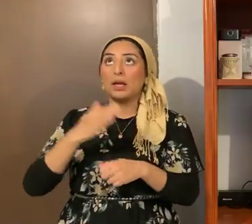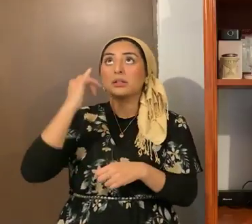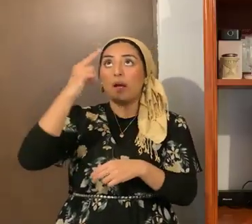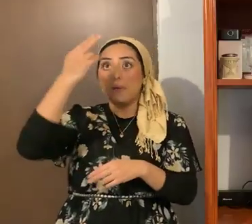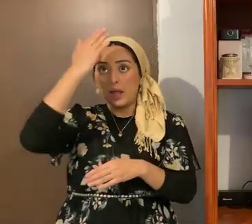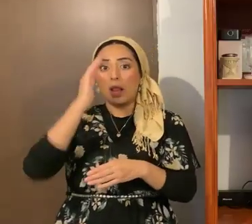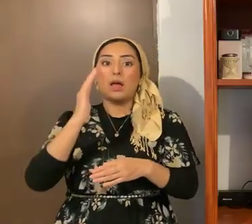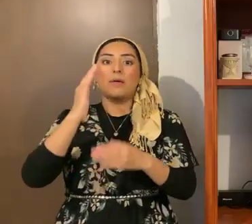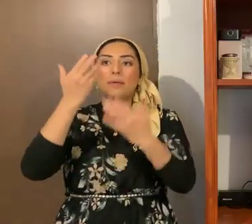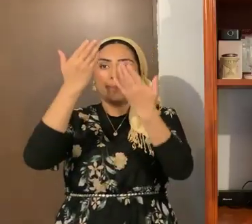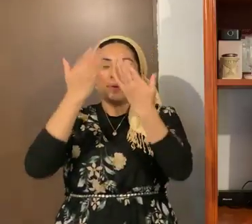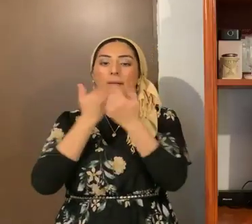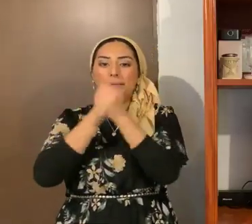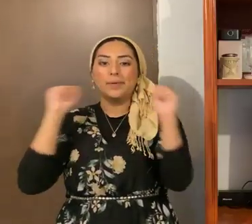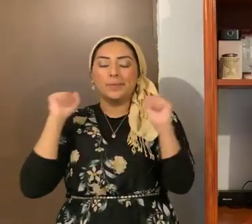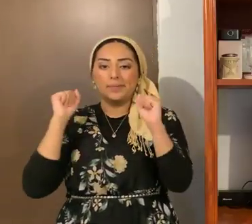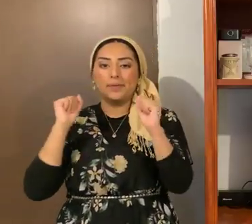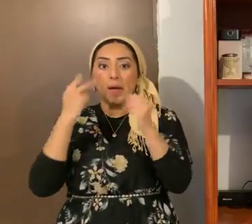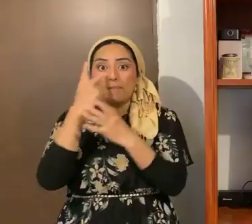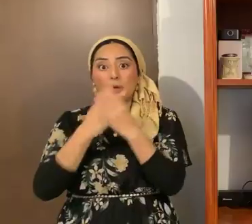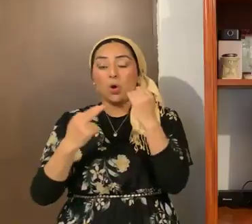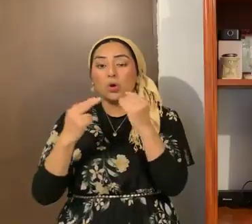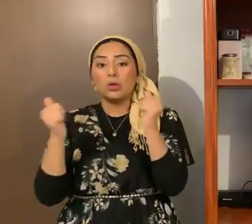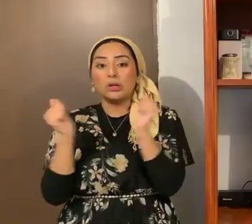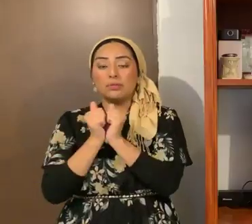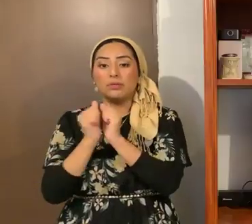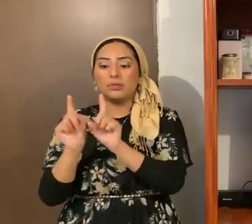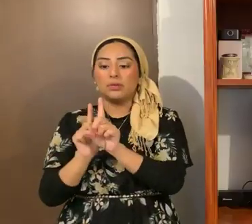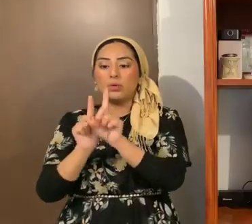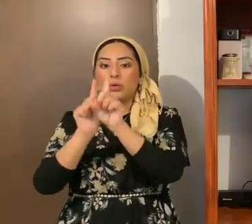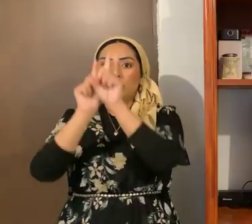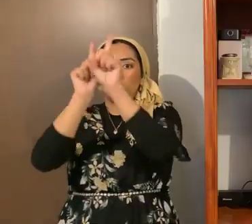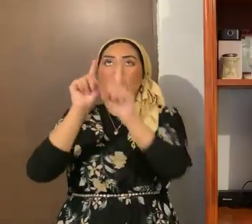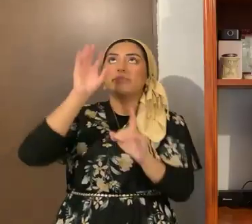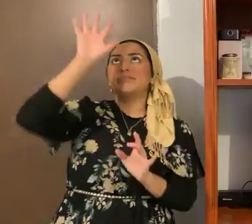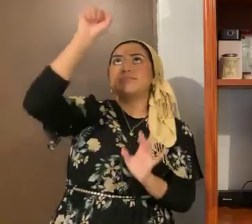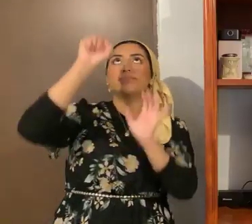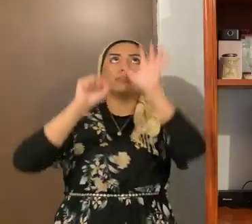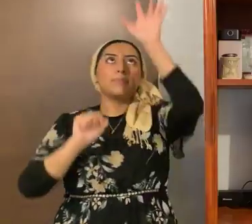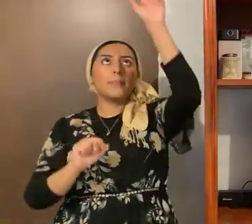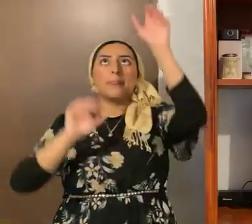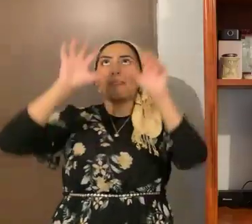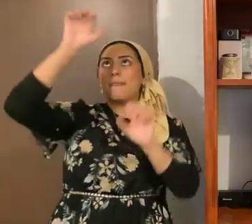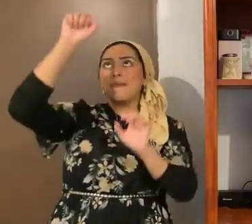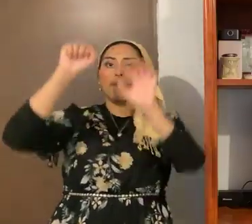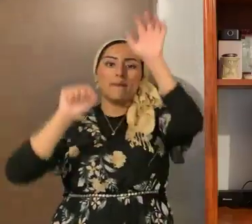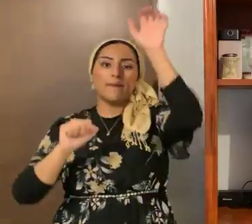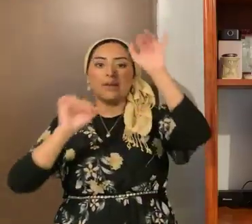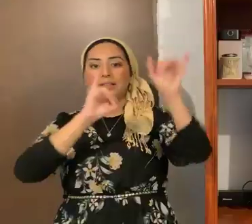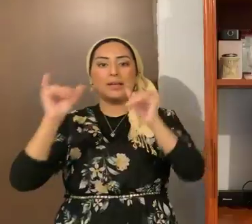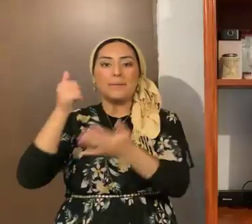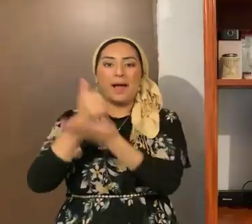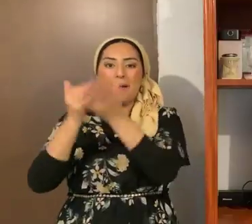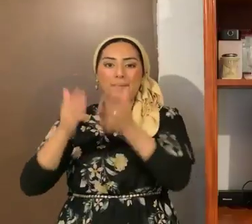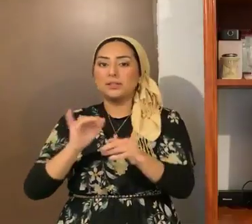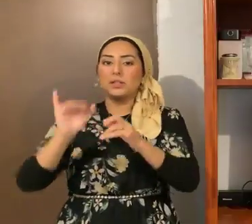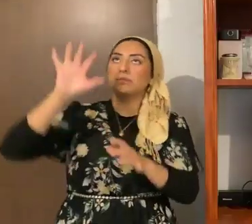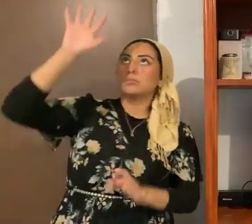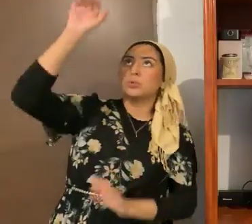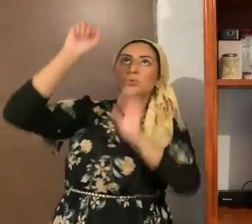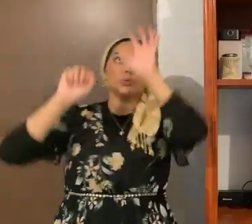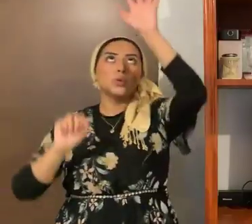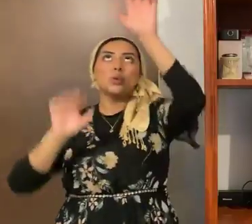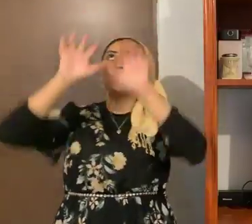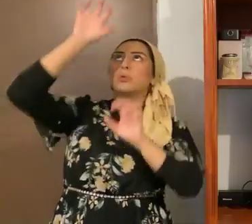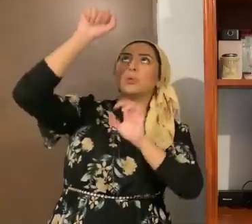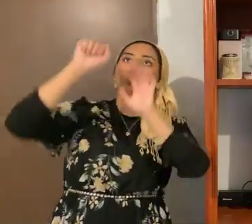Yahweh los ha entregado en manos de Israel. Y subió Jonatán trepando con sus manos y sus pies, y tras él su paje de